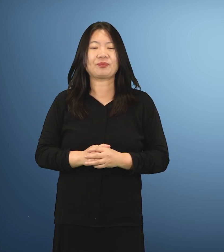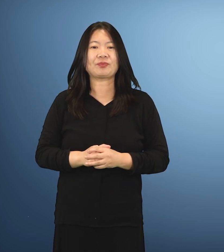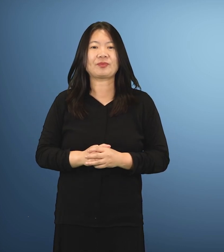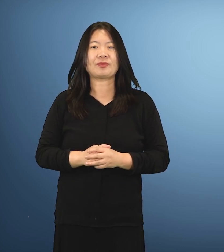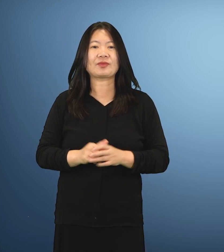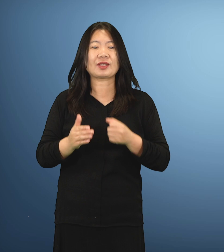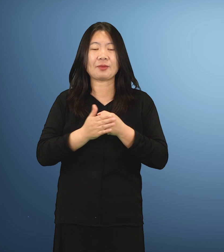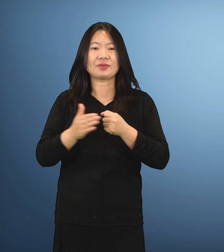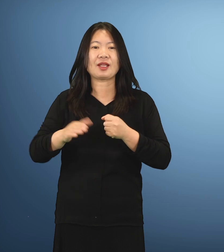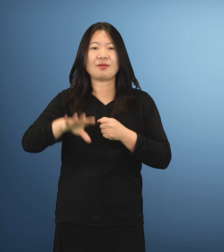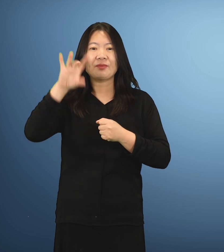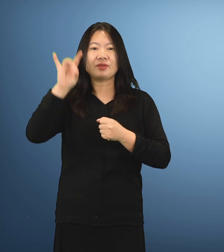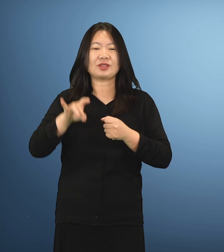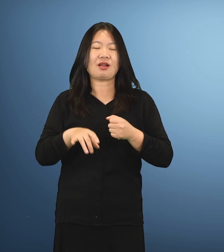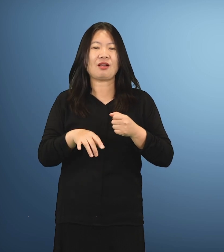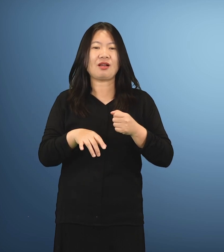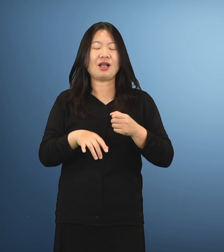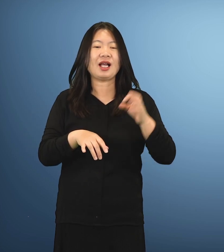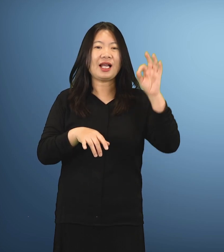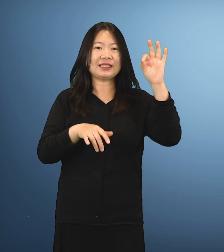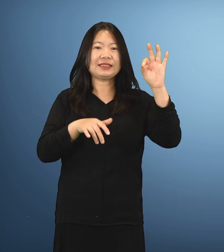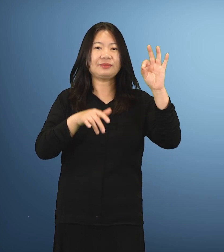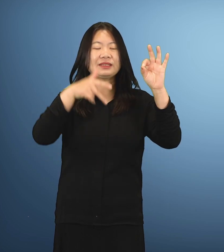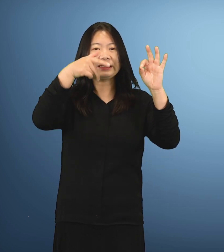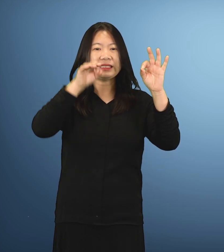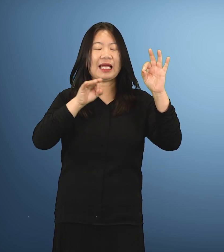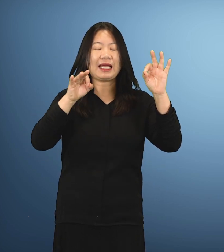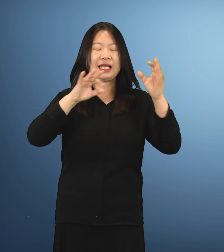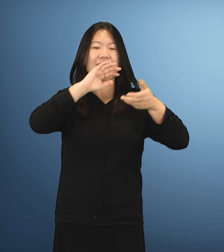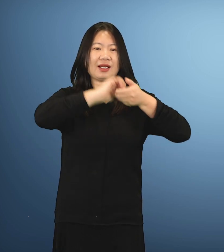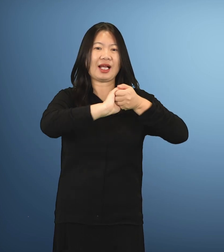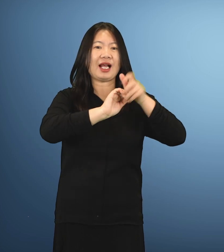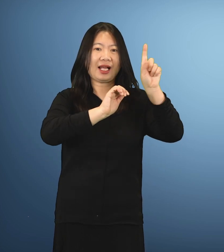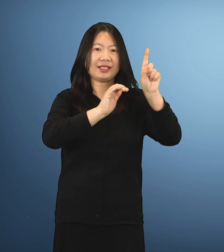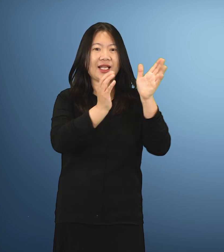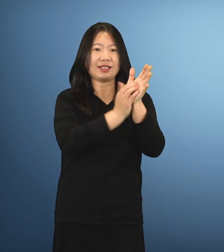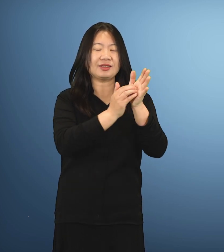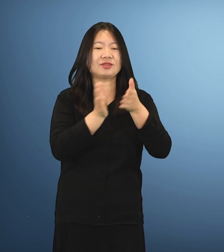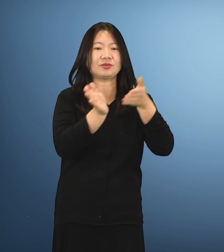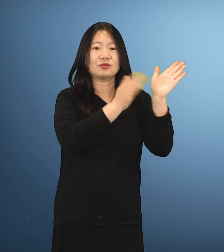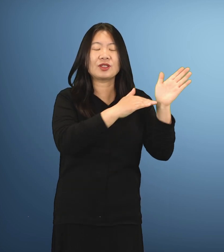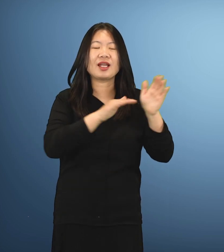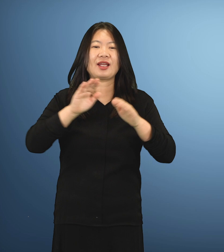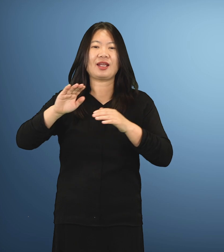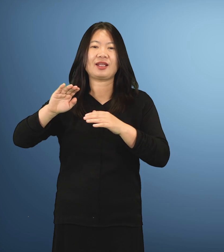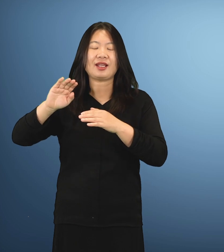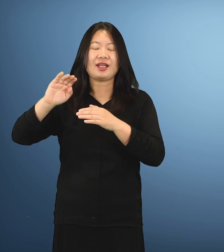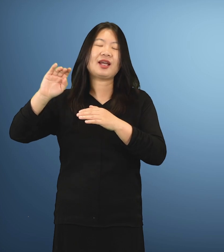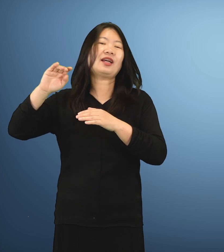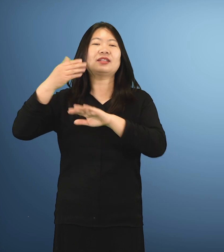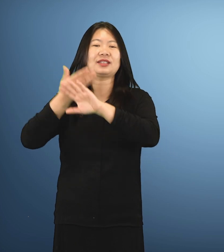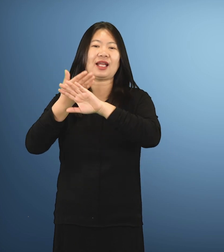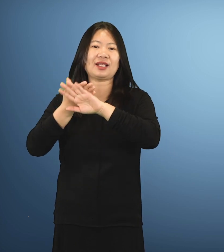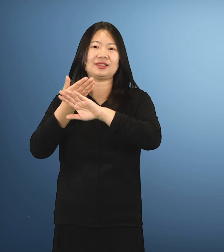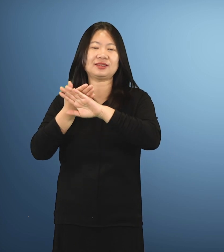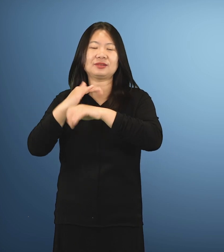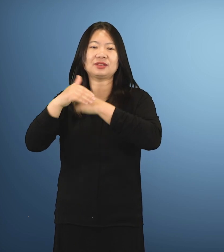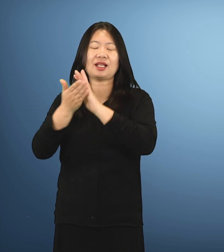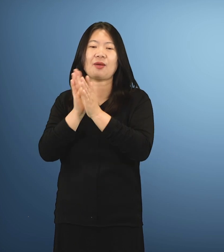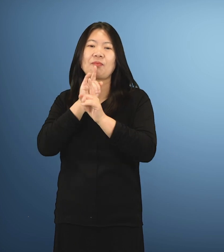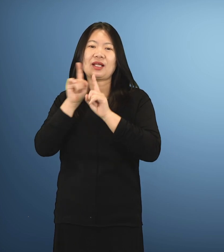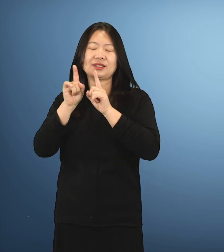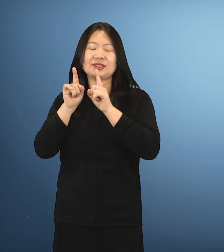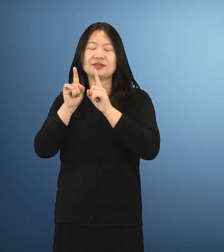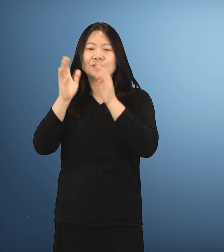일단락으로 10장까지만 강의를 하도록 하고 또 다른 책을 가져와 하다가 또 한